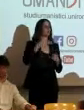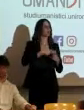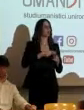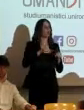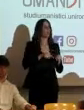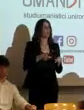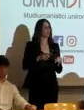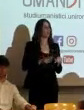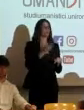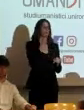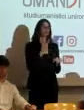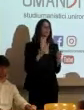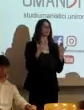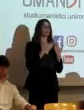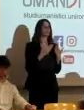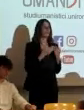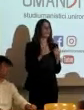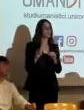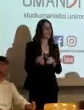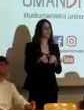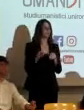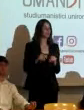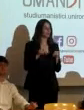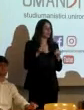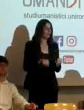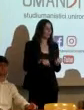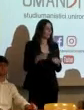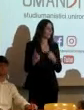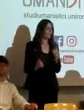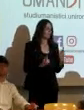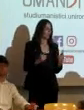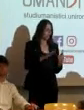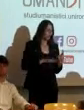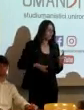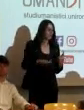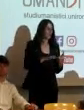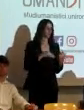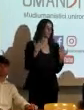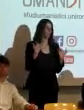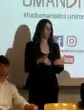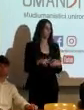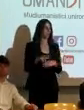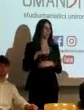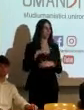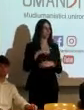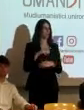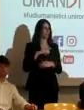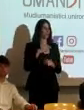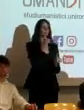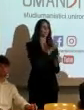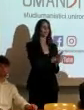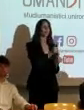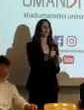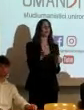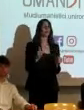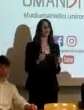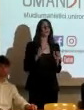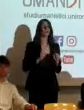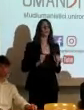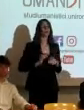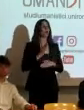contesto migliore di quello romano, che poi in realtà non ti ferma lì, ognuno appunto può studiare, può scavare